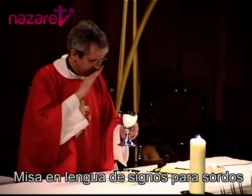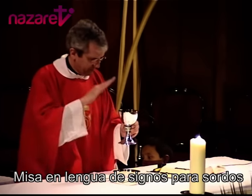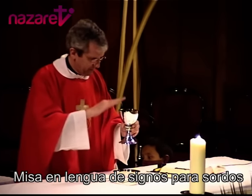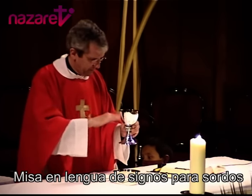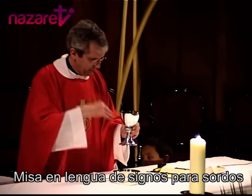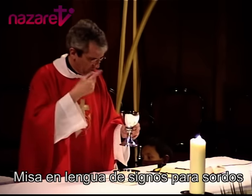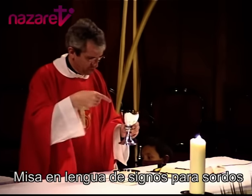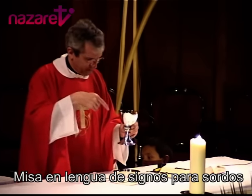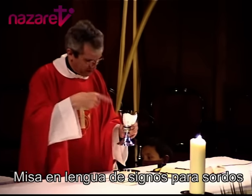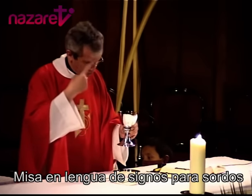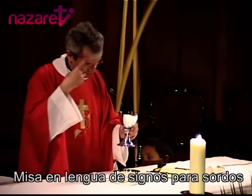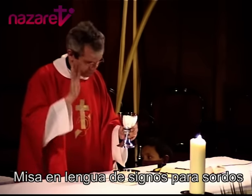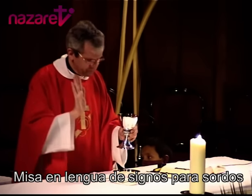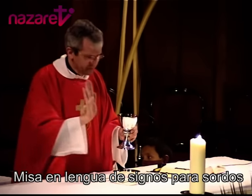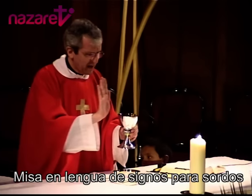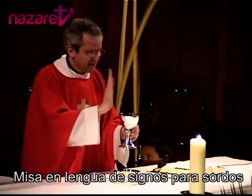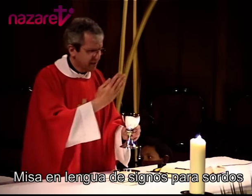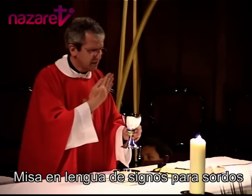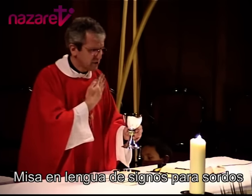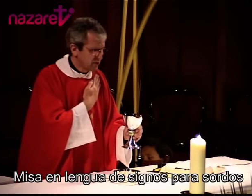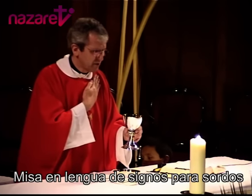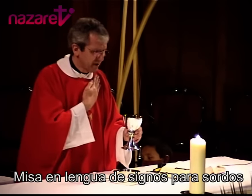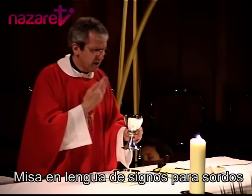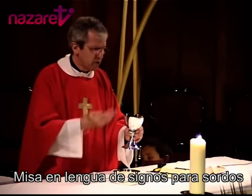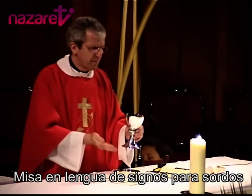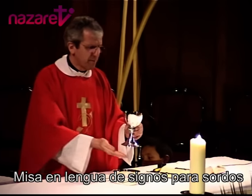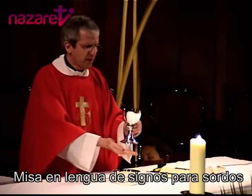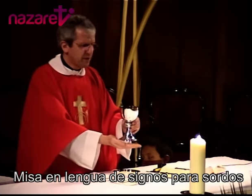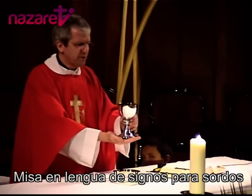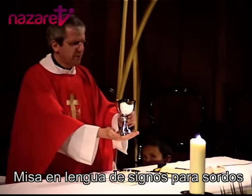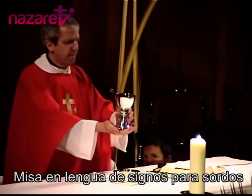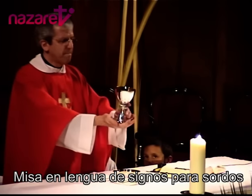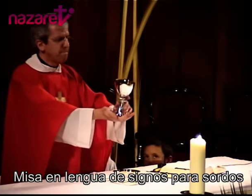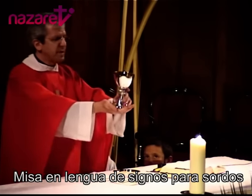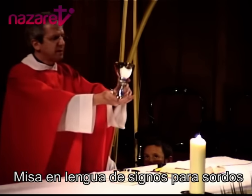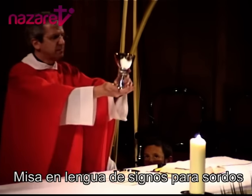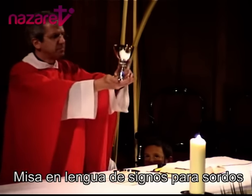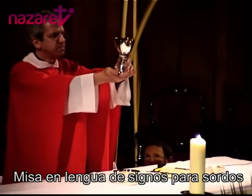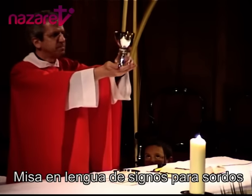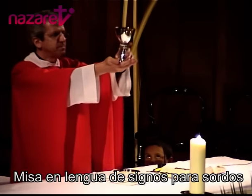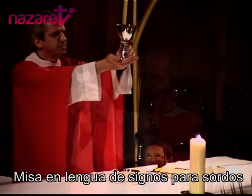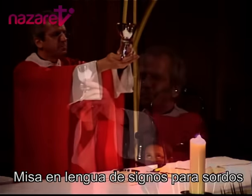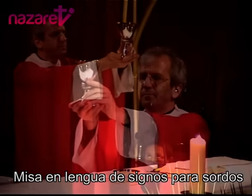hombres para el perdón de los pecados. Haced esto en conmemoración mía.